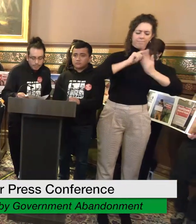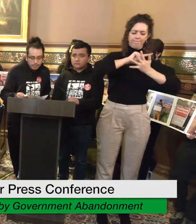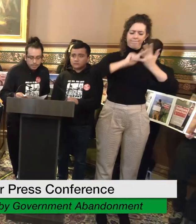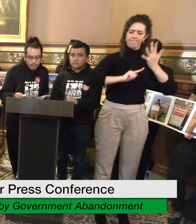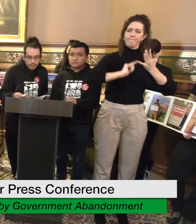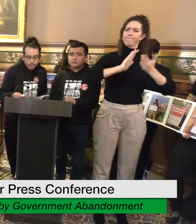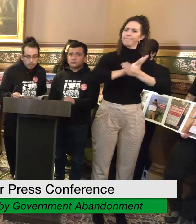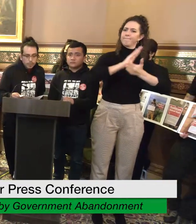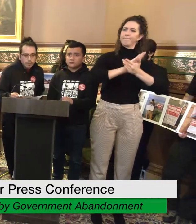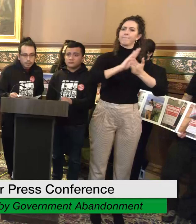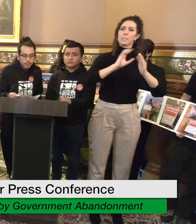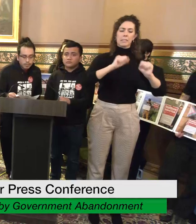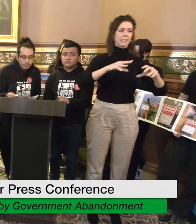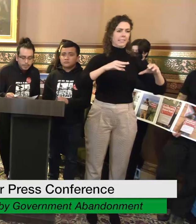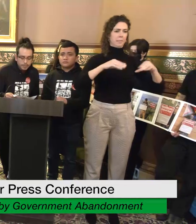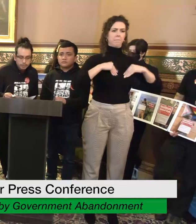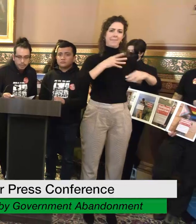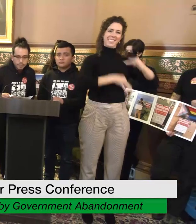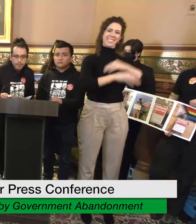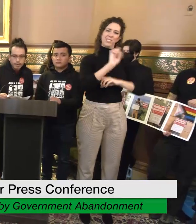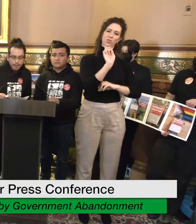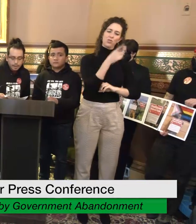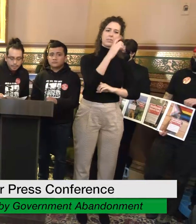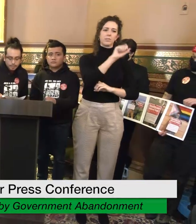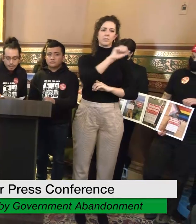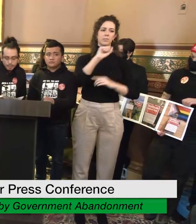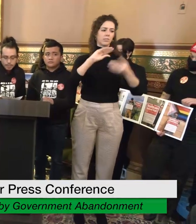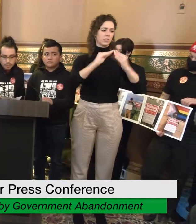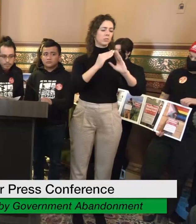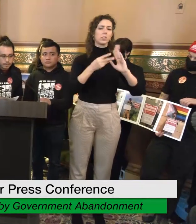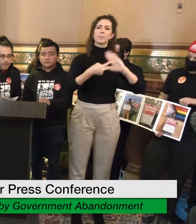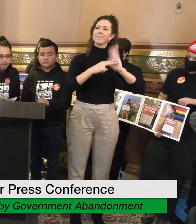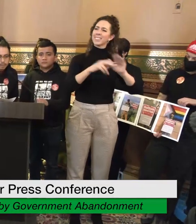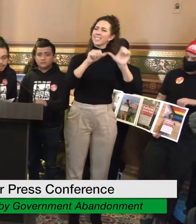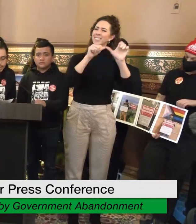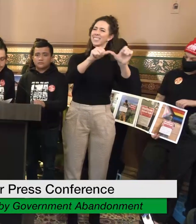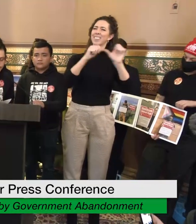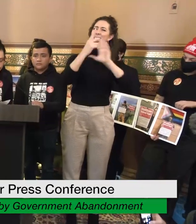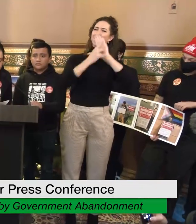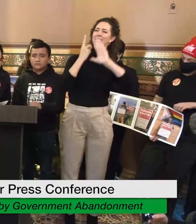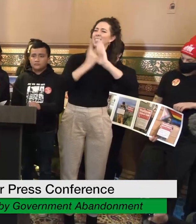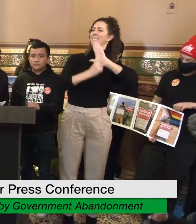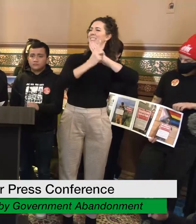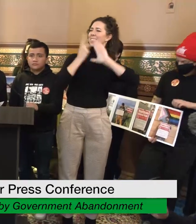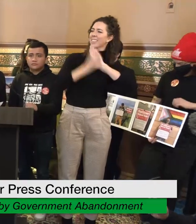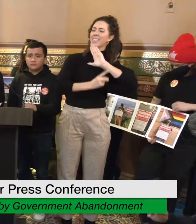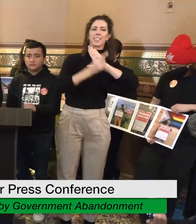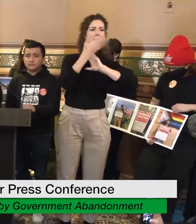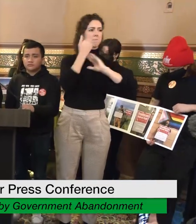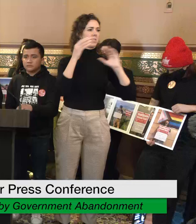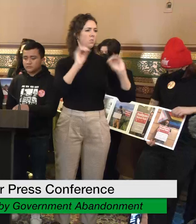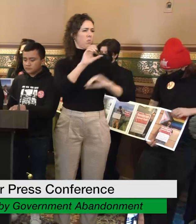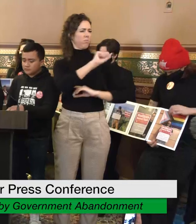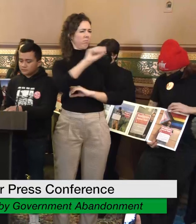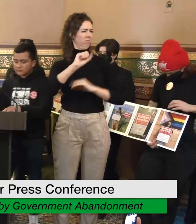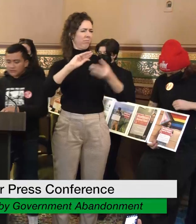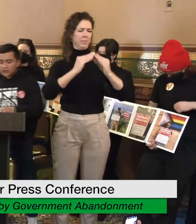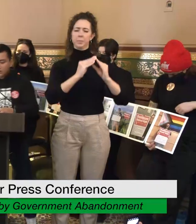prove our identity, so we don't continue to be discriminated against because of the fact of not having a social security number.